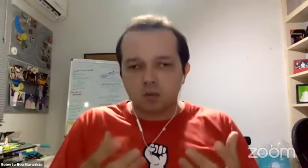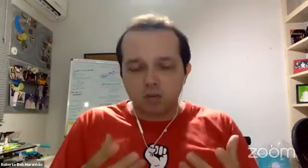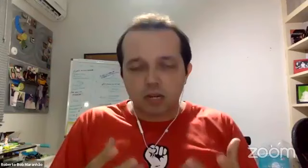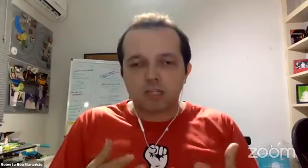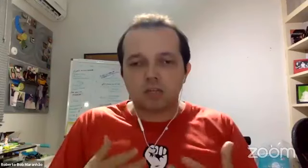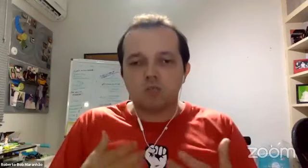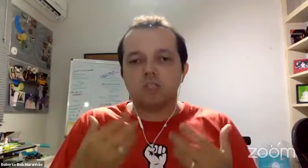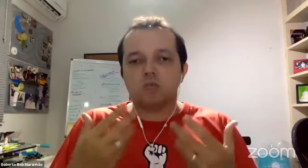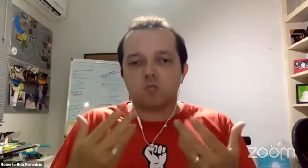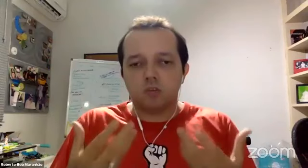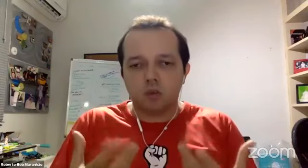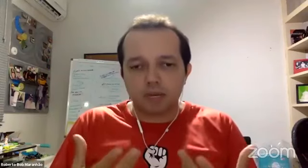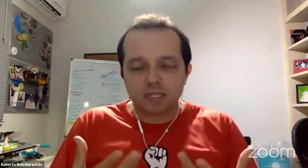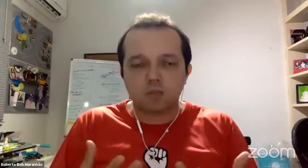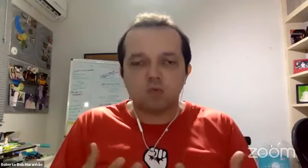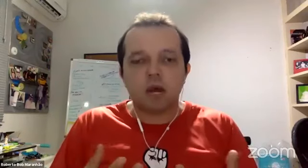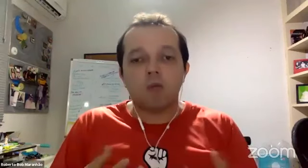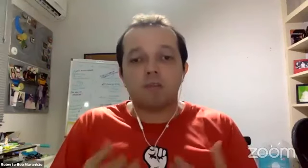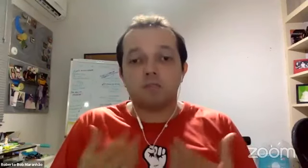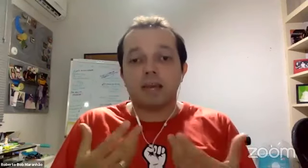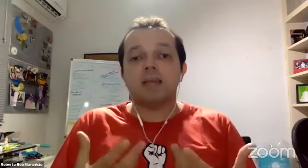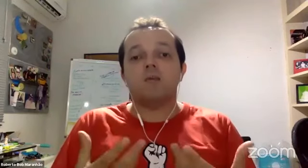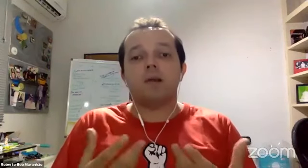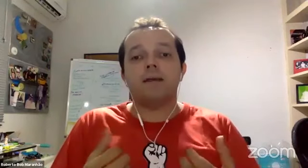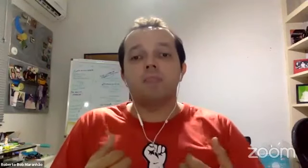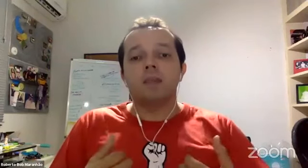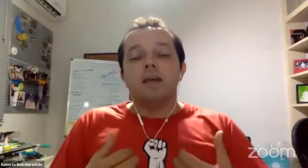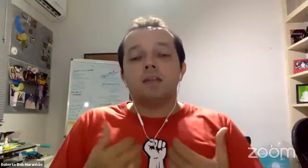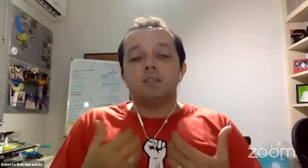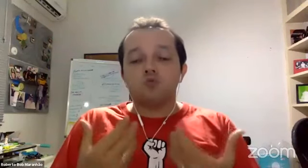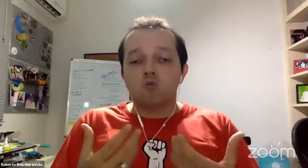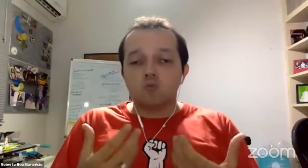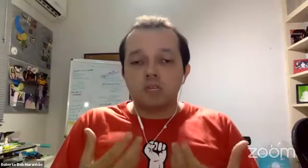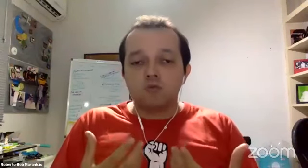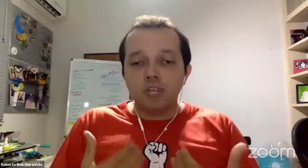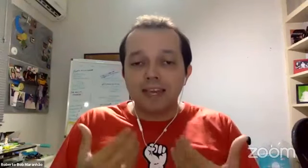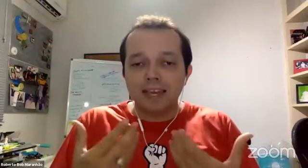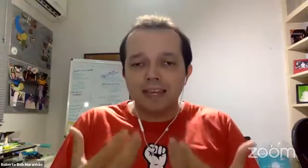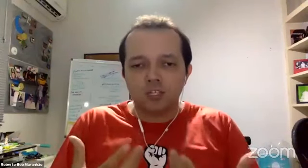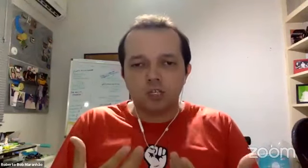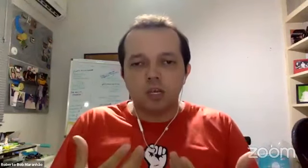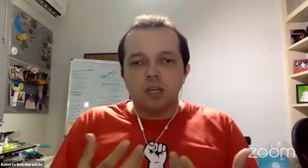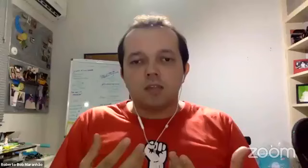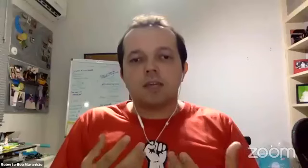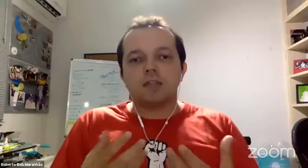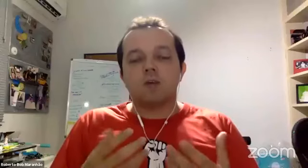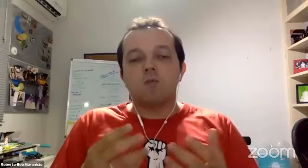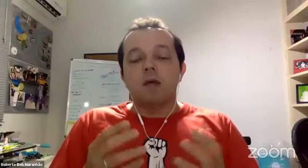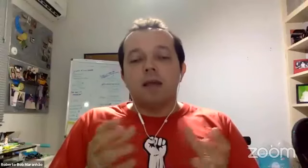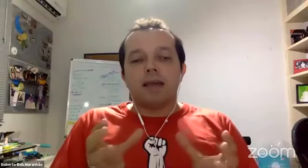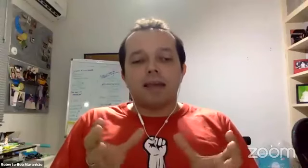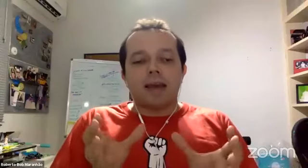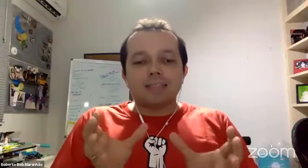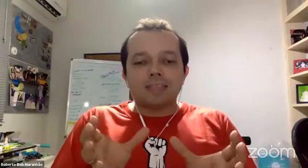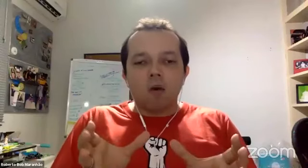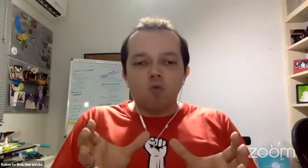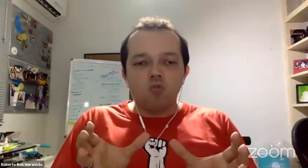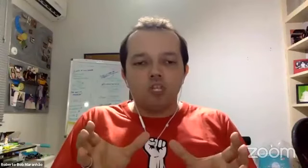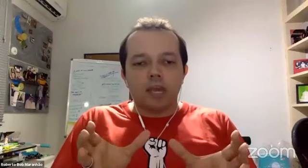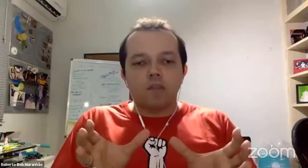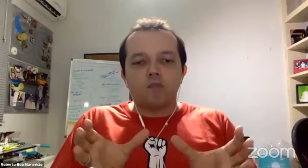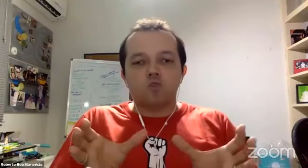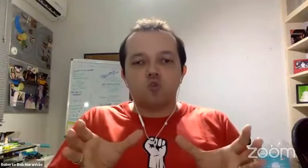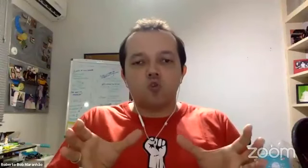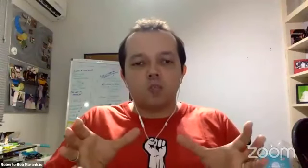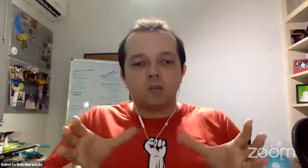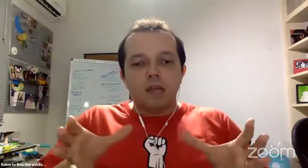aqueles que são da área da saúde, esse conceito é mais natural, mas para quem não é, existe um conceito de rede, né? Então, a saúde,